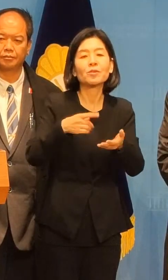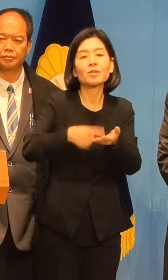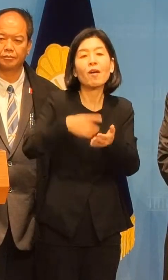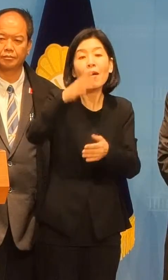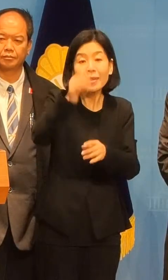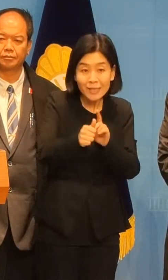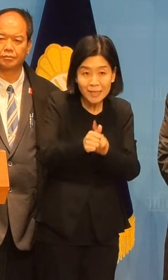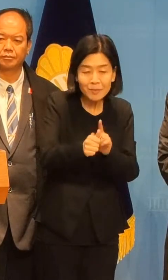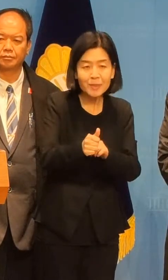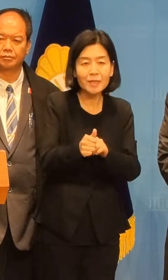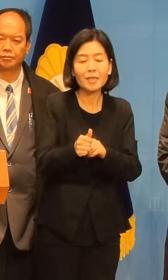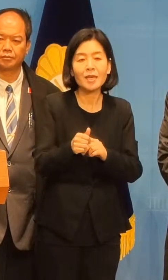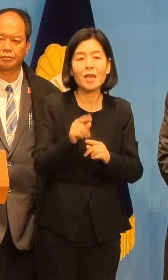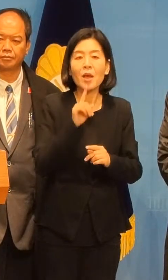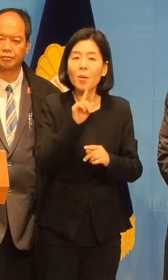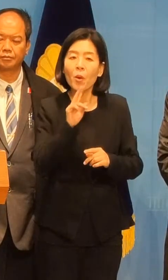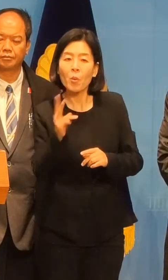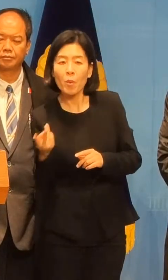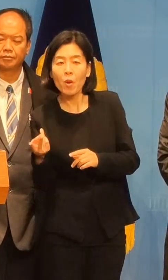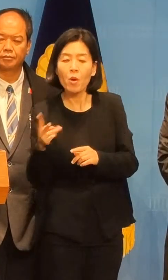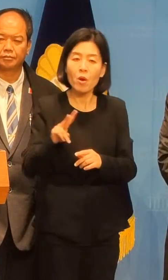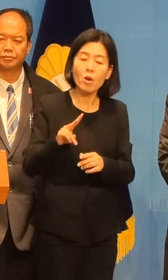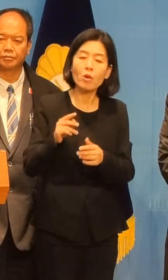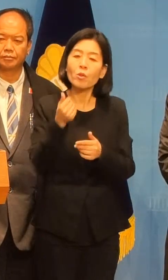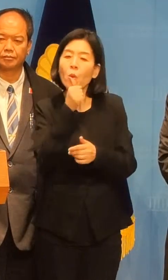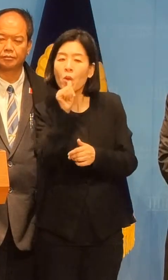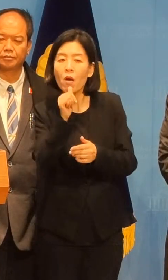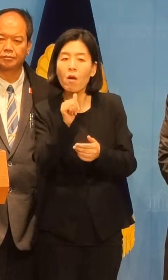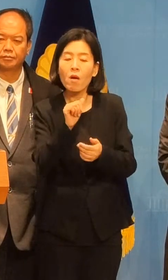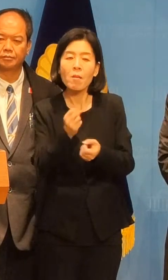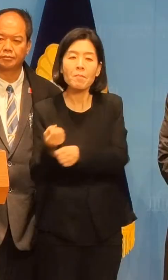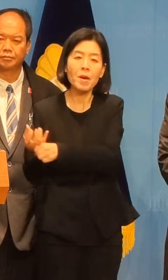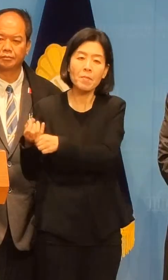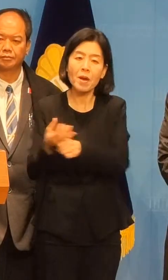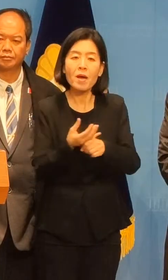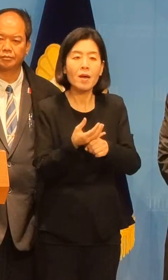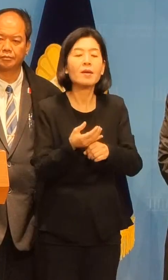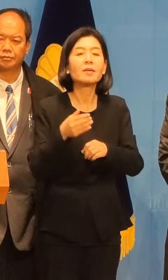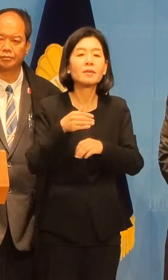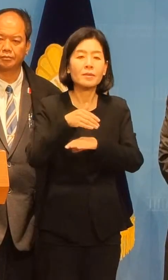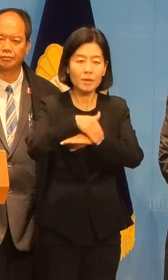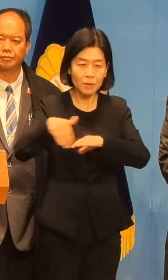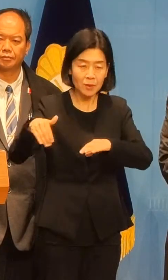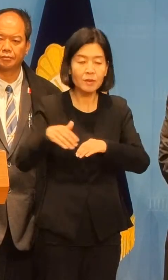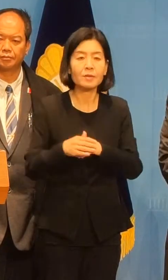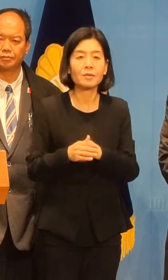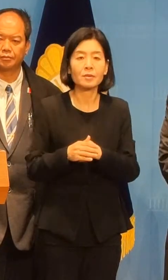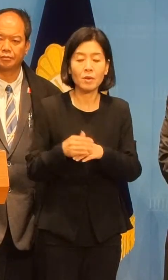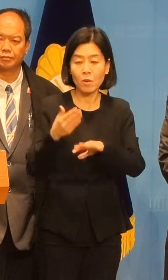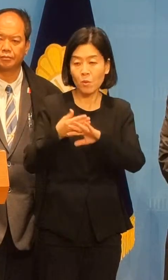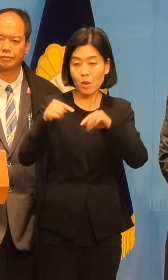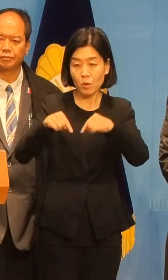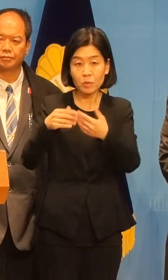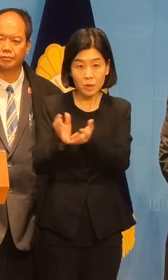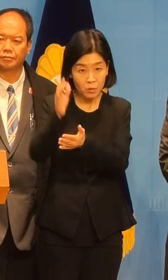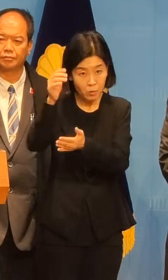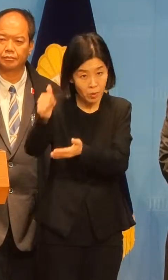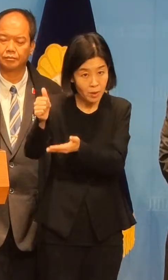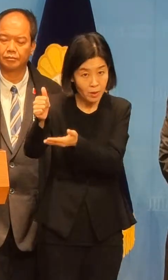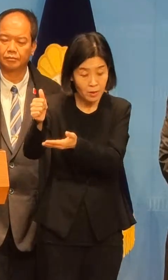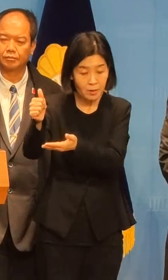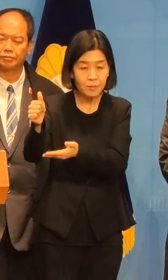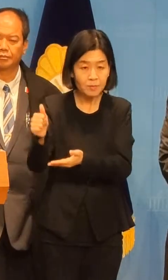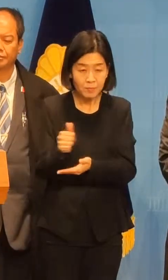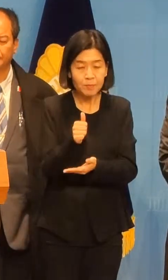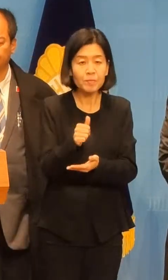기자회견문 낭독을 진행하겠다는 말씀을 드리겠습니다. 그럼 마이크를 진마웅 외교부 장관께